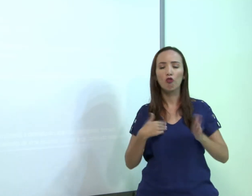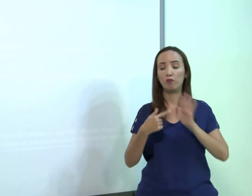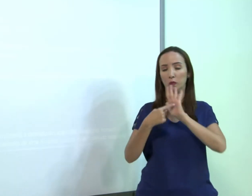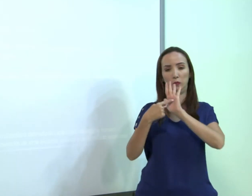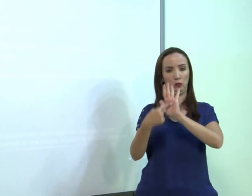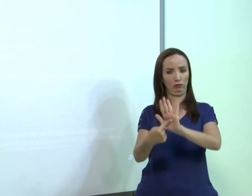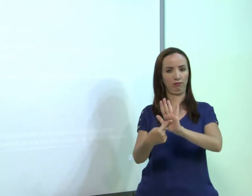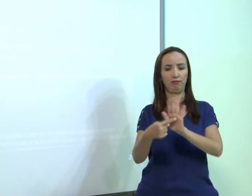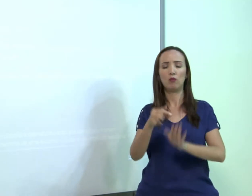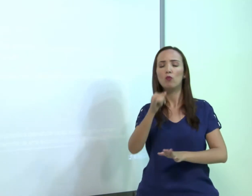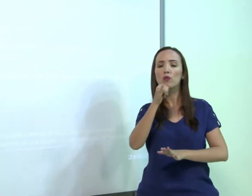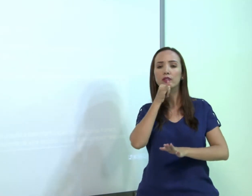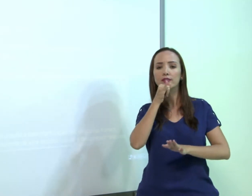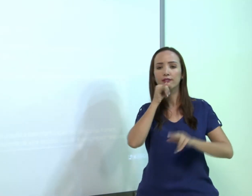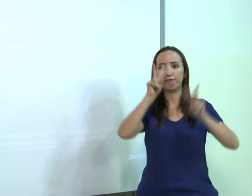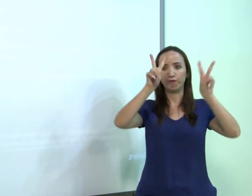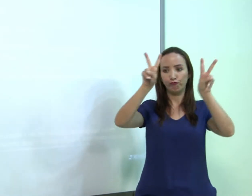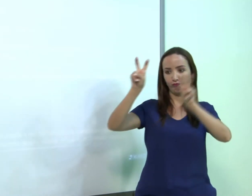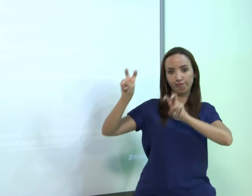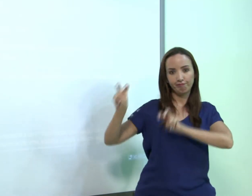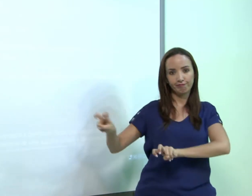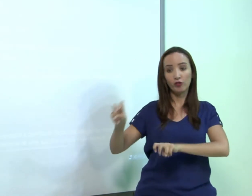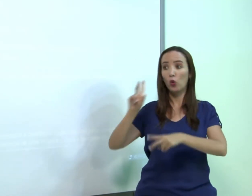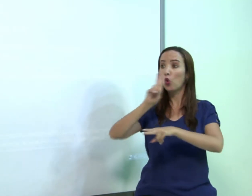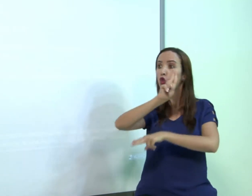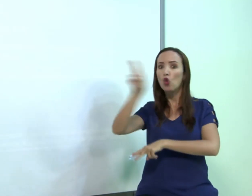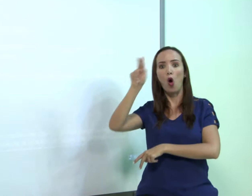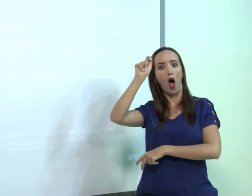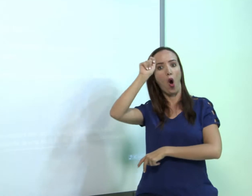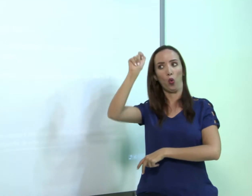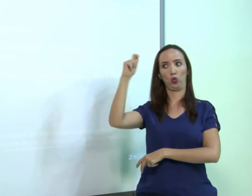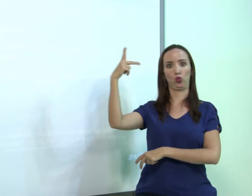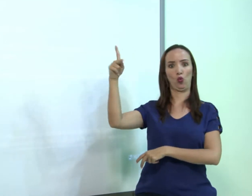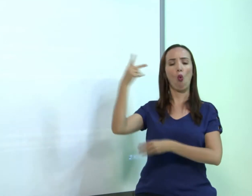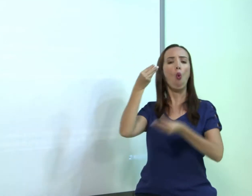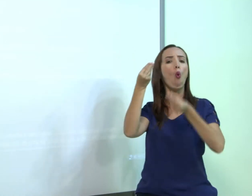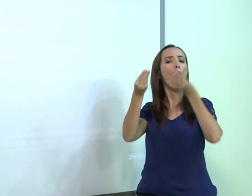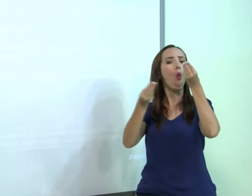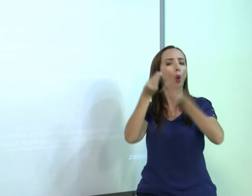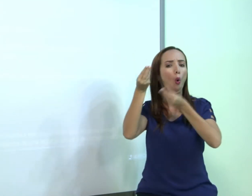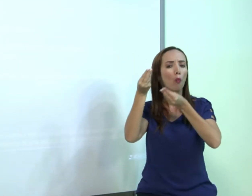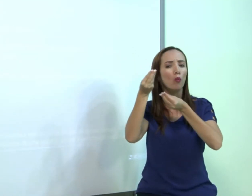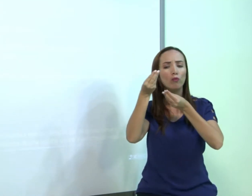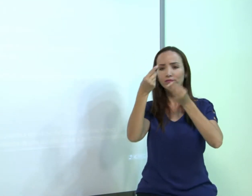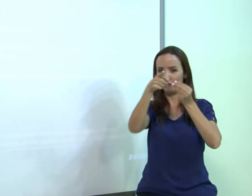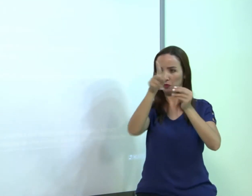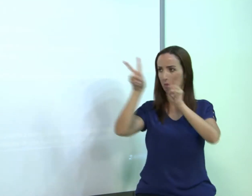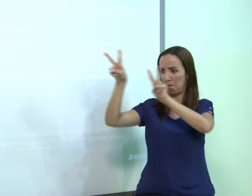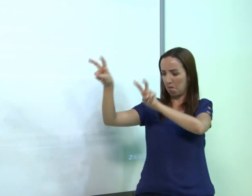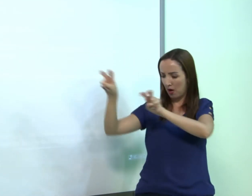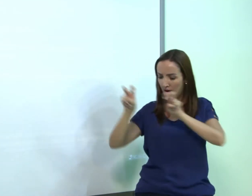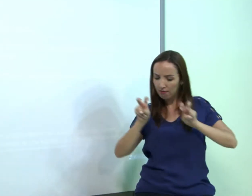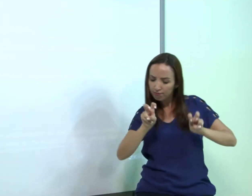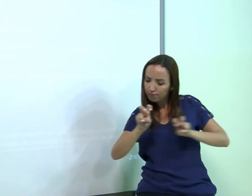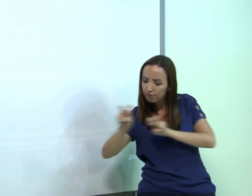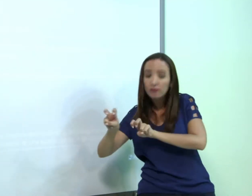Agora, darei um exemplo de citação com o nome do autor.